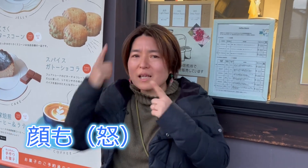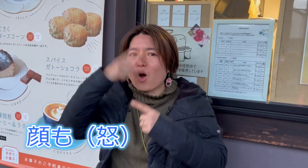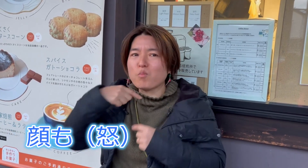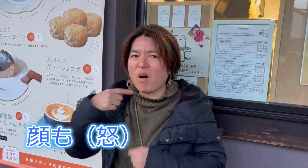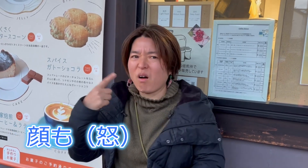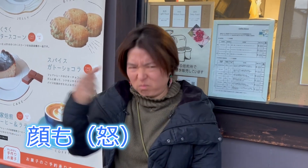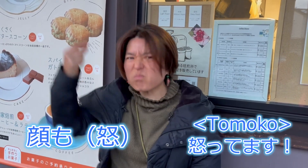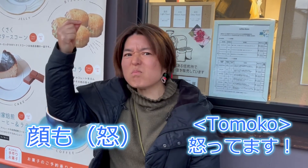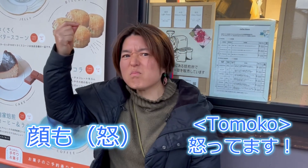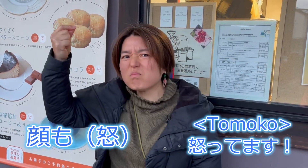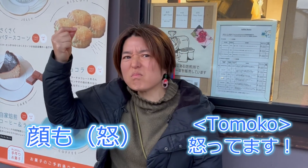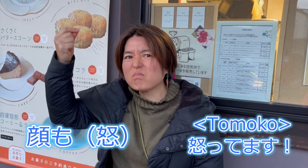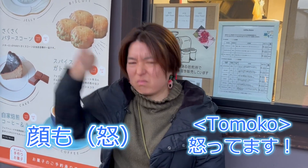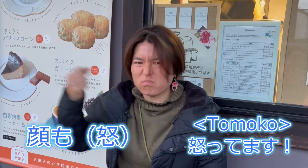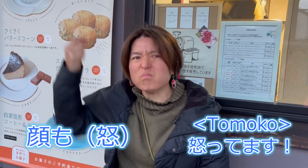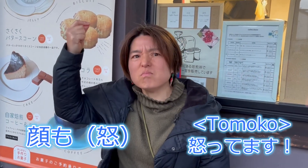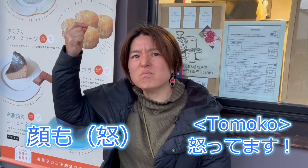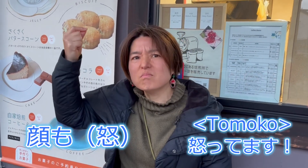怒ってます。